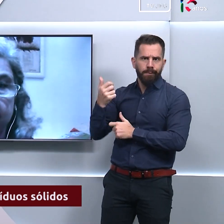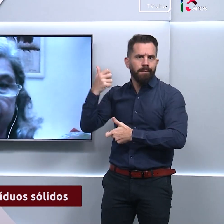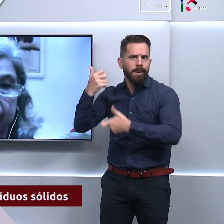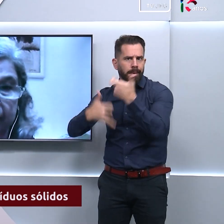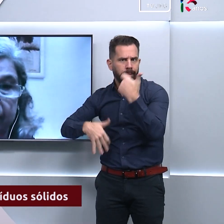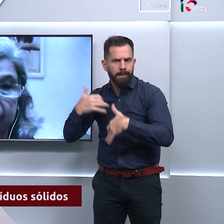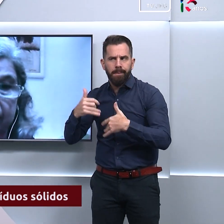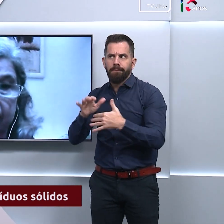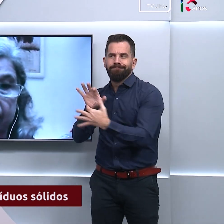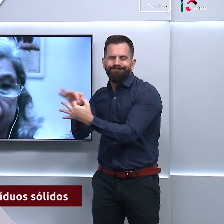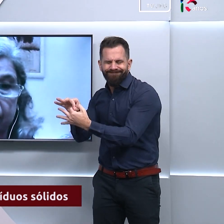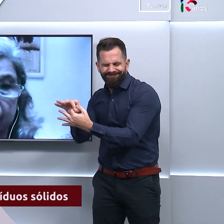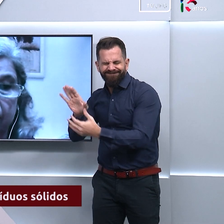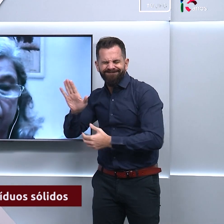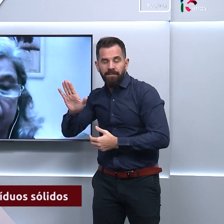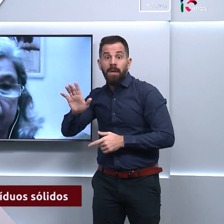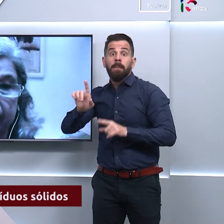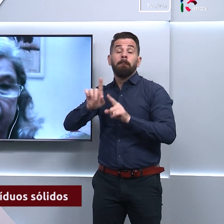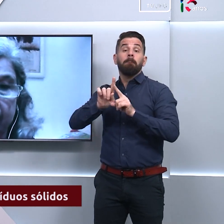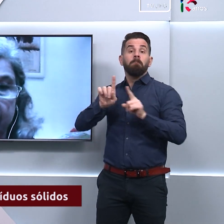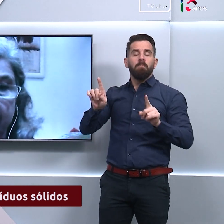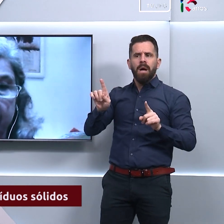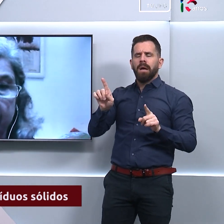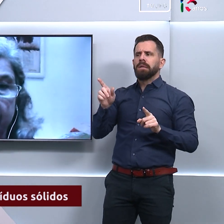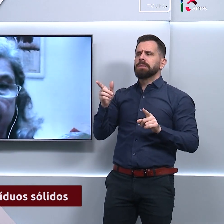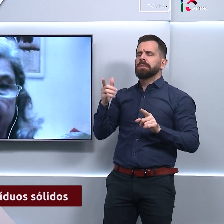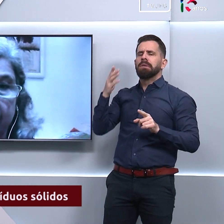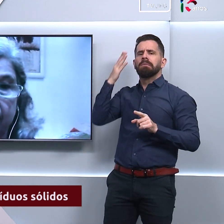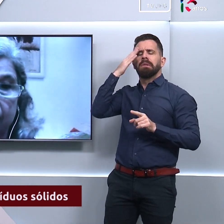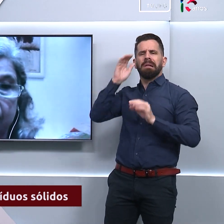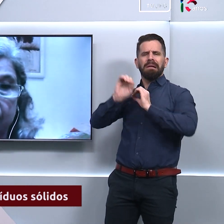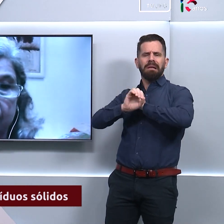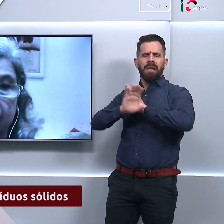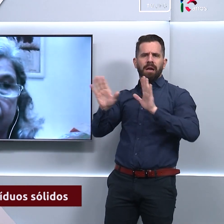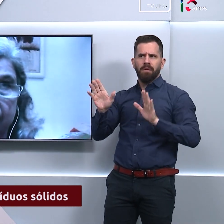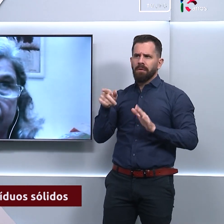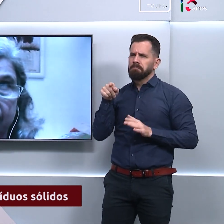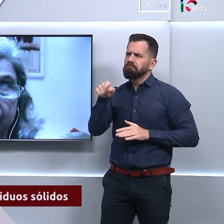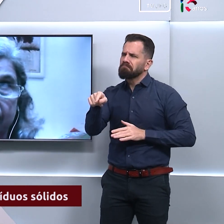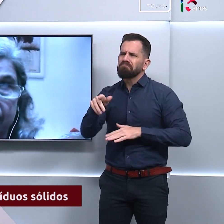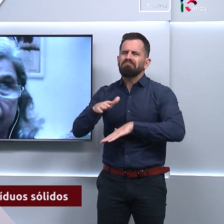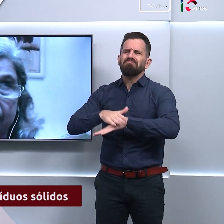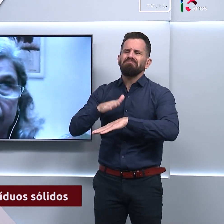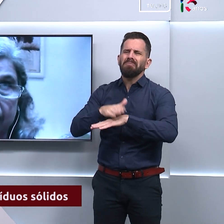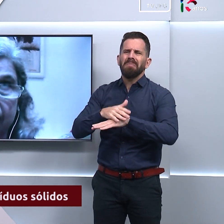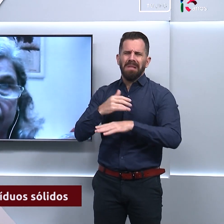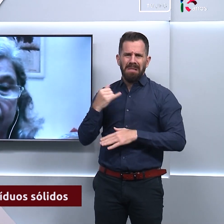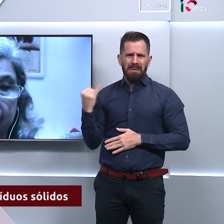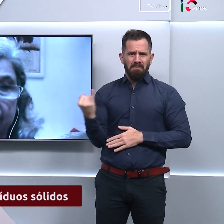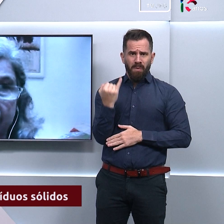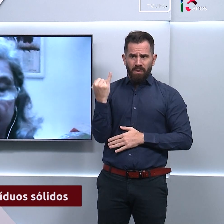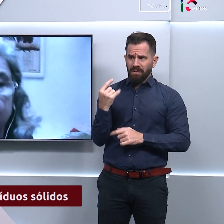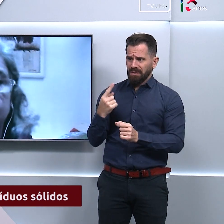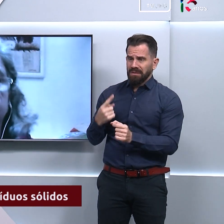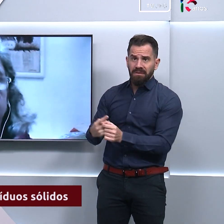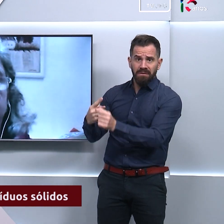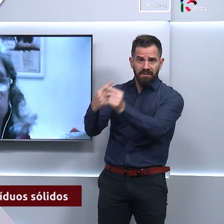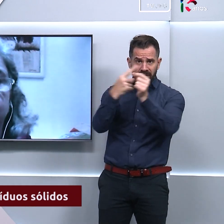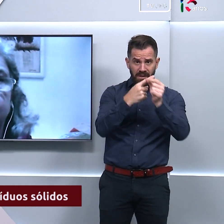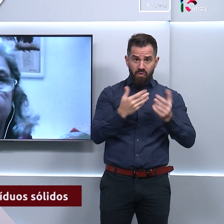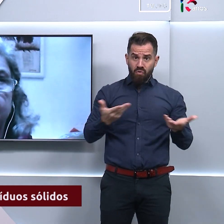falando sobre ela, mas para a gente entender qual que é a necessidade, qual que é a importância das nossas cidades,